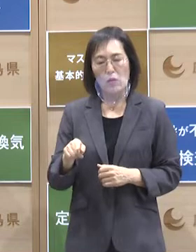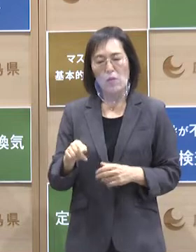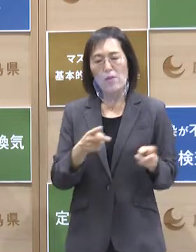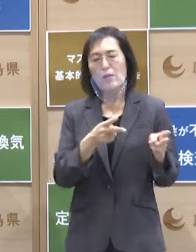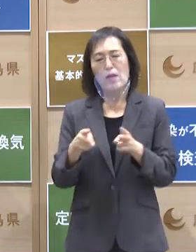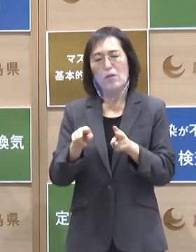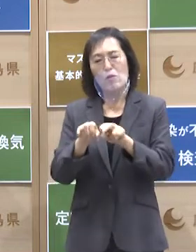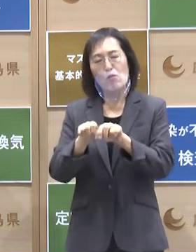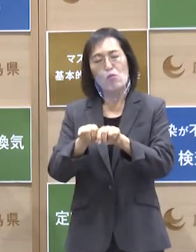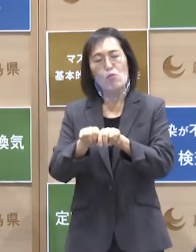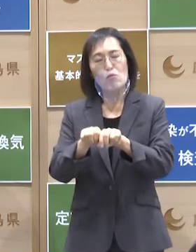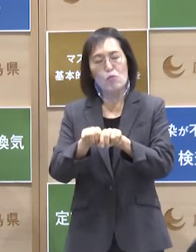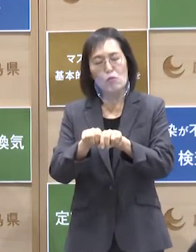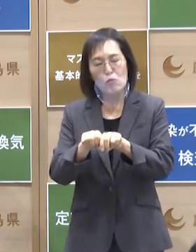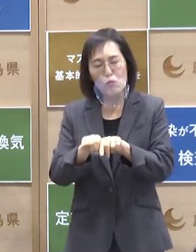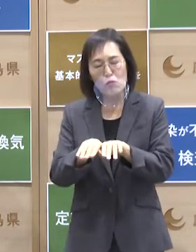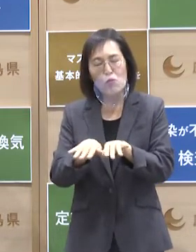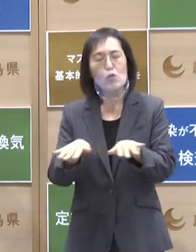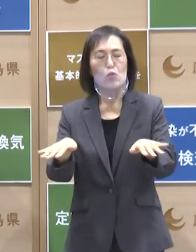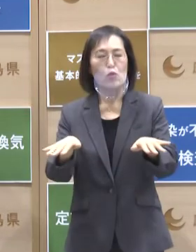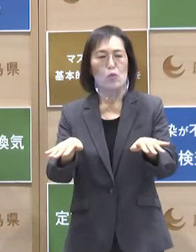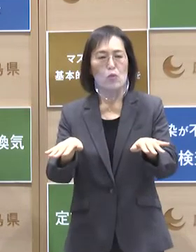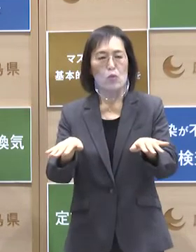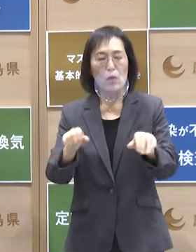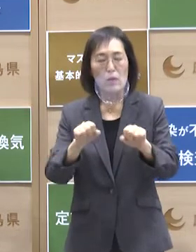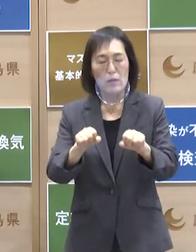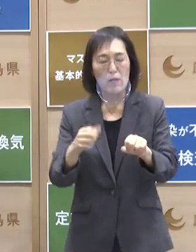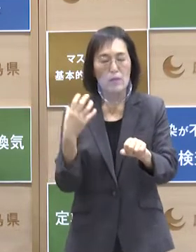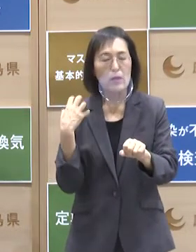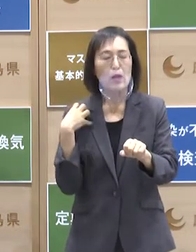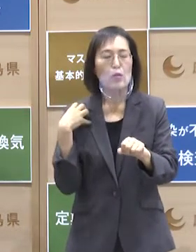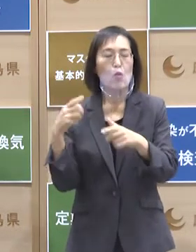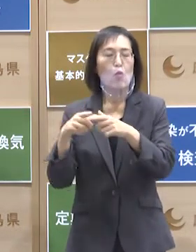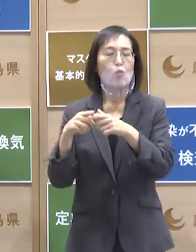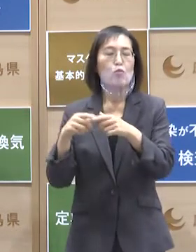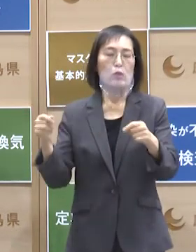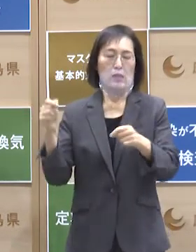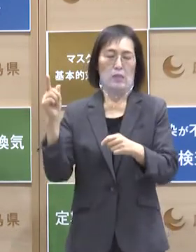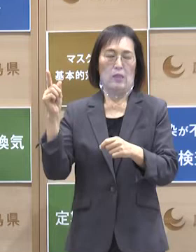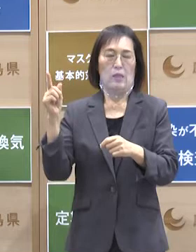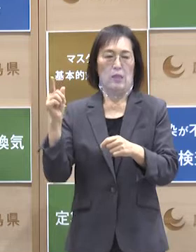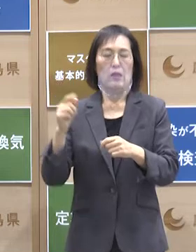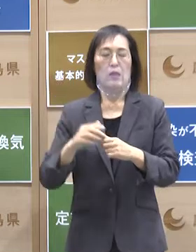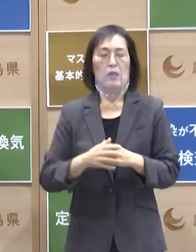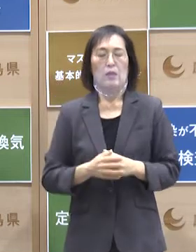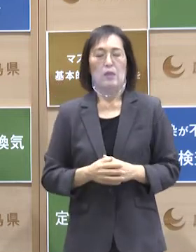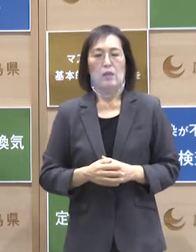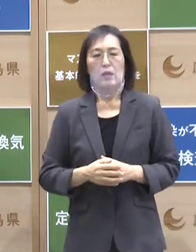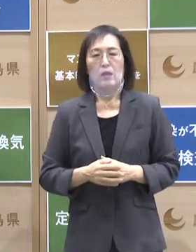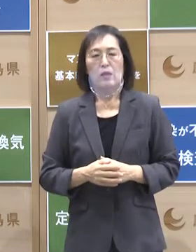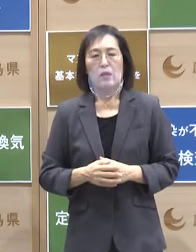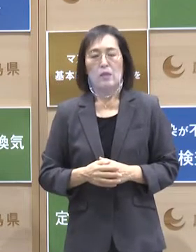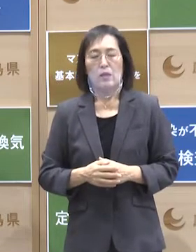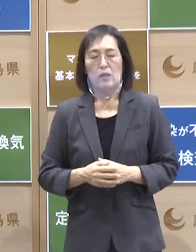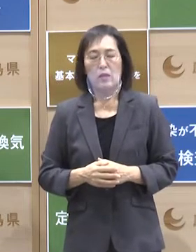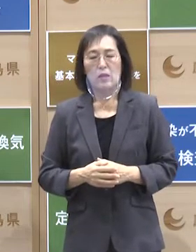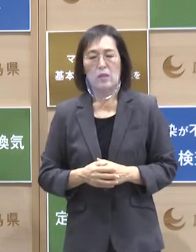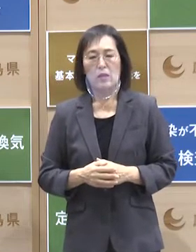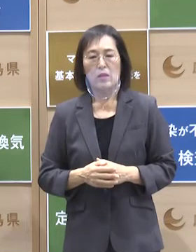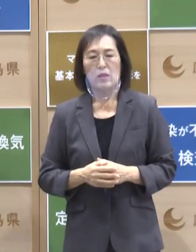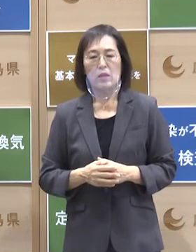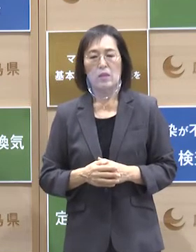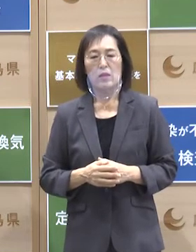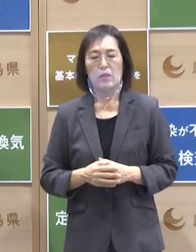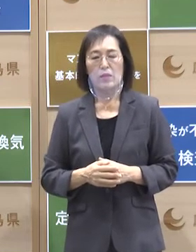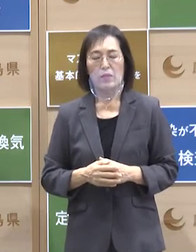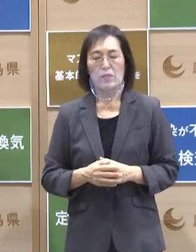のは国の事業だと思うんですね。で、それがその、進んでいるところ